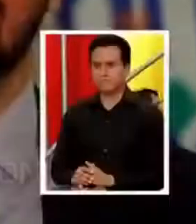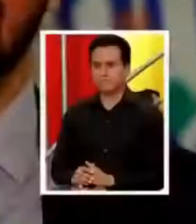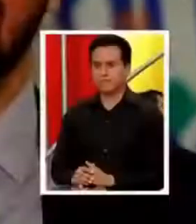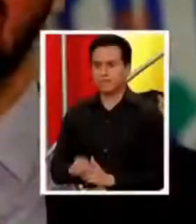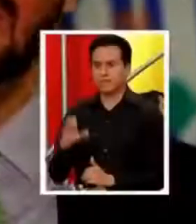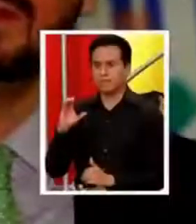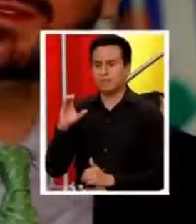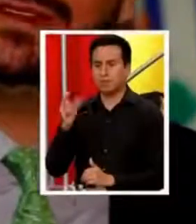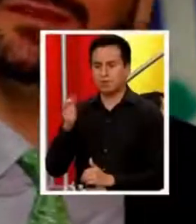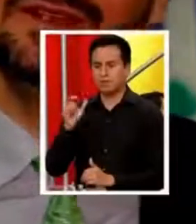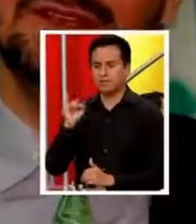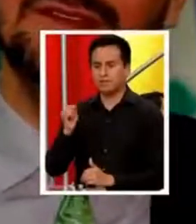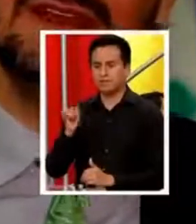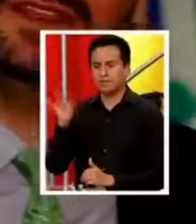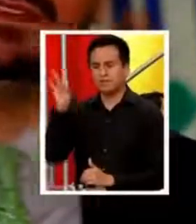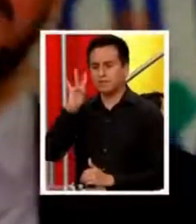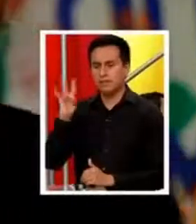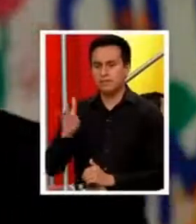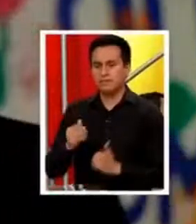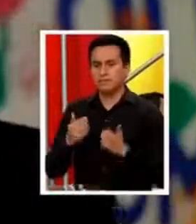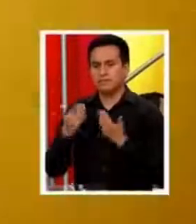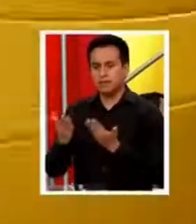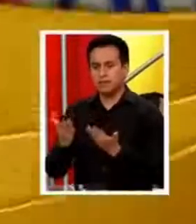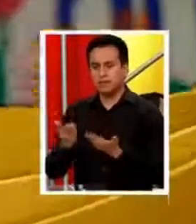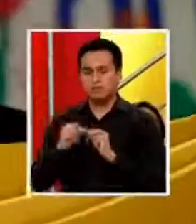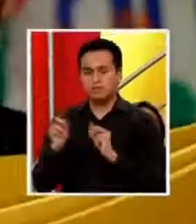¿Qué lo llama la colaboración?